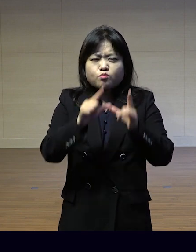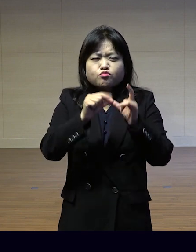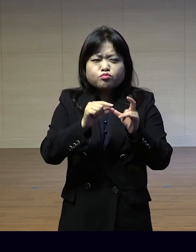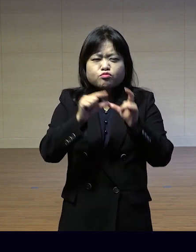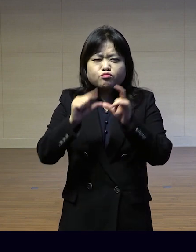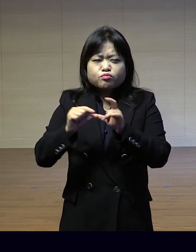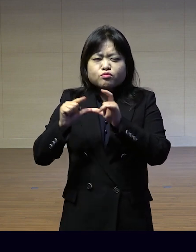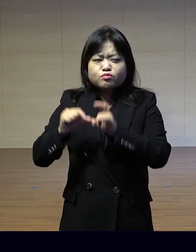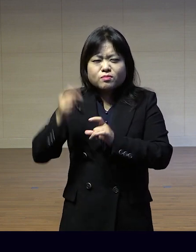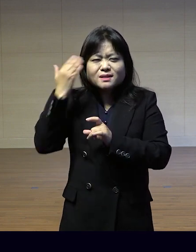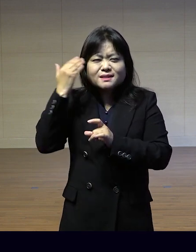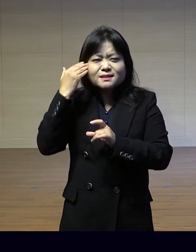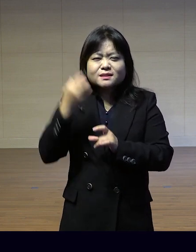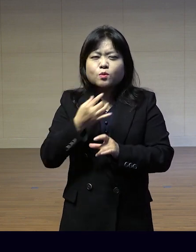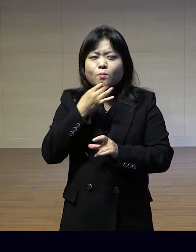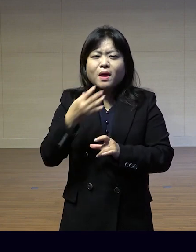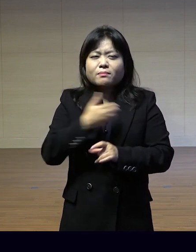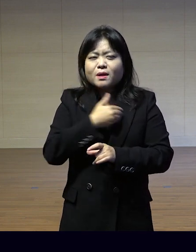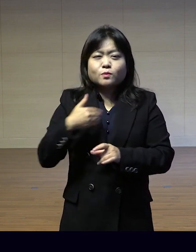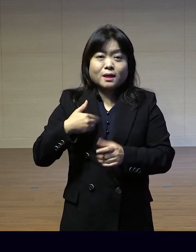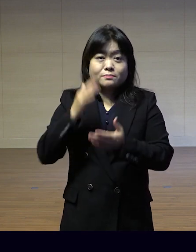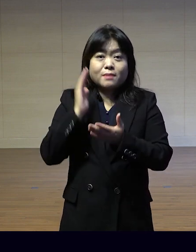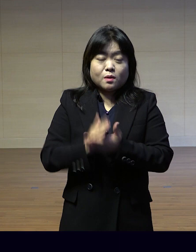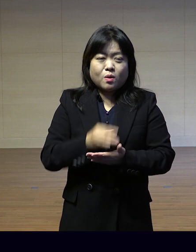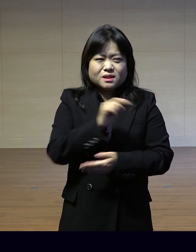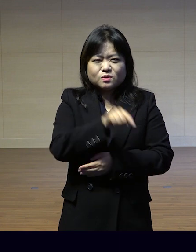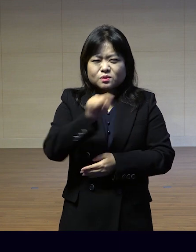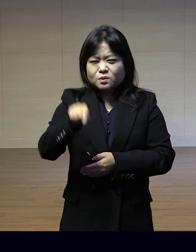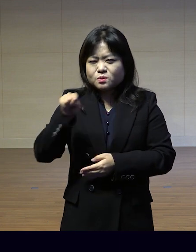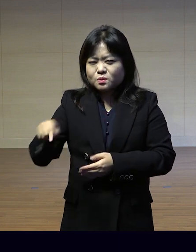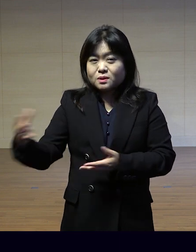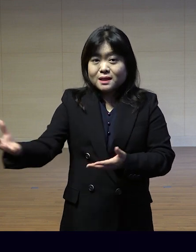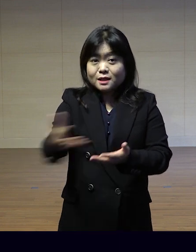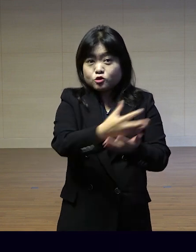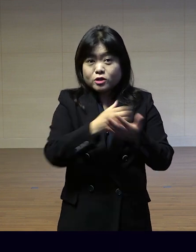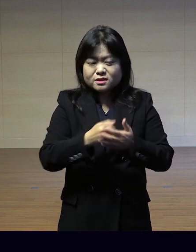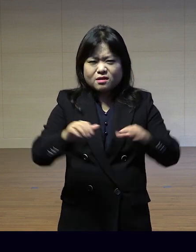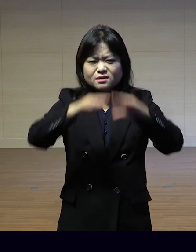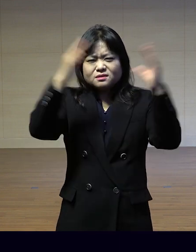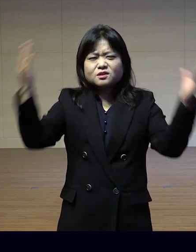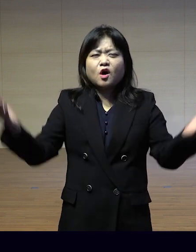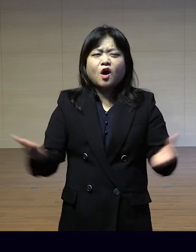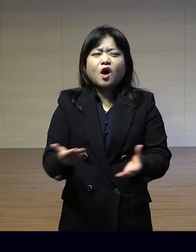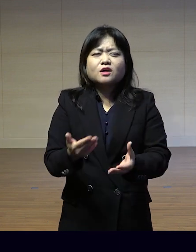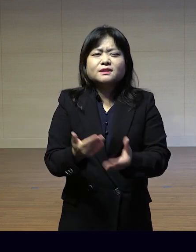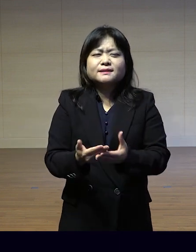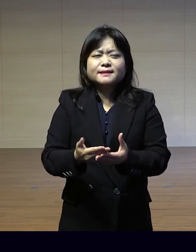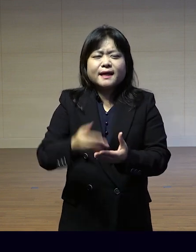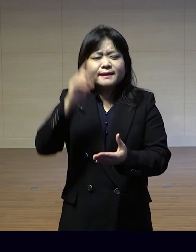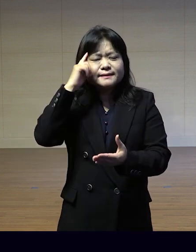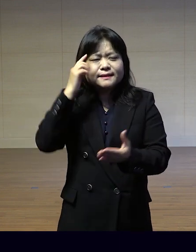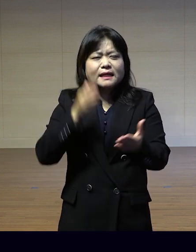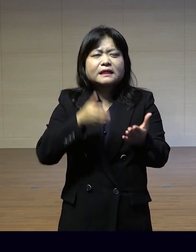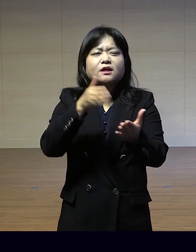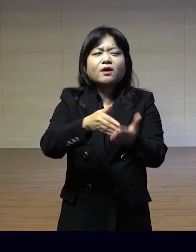부분적인 지식으로 만족해서는 안 되고 이것도 저것도 취해가지고 결국 전체 인식에 이르러야 된다 그런 말씀입니다.